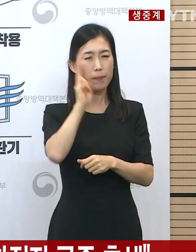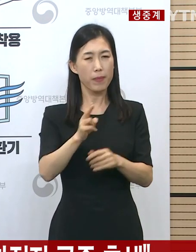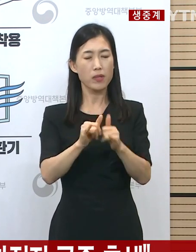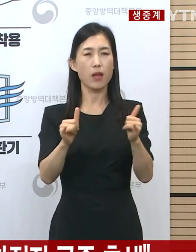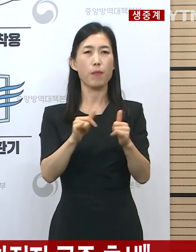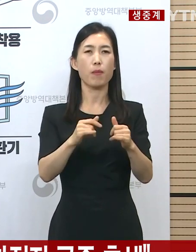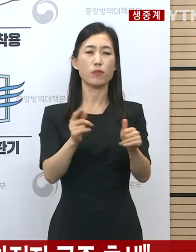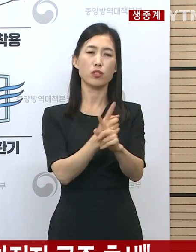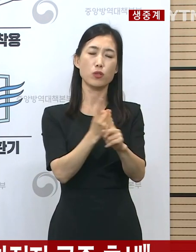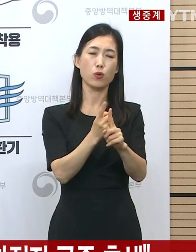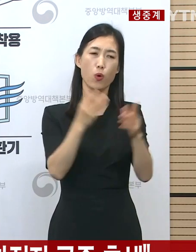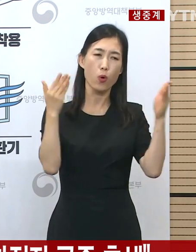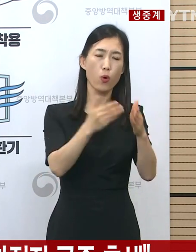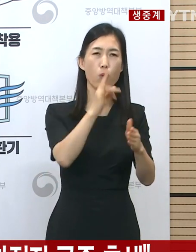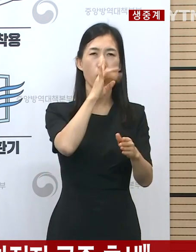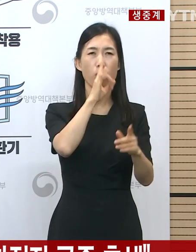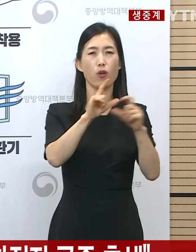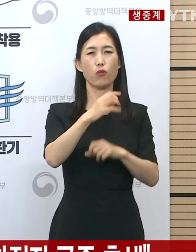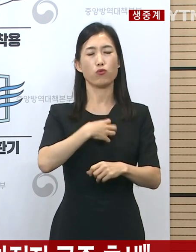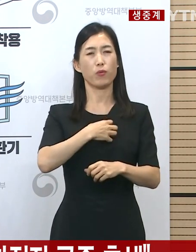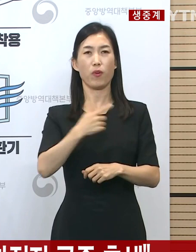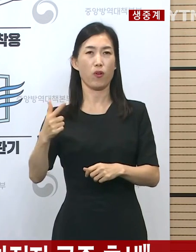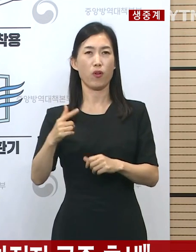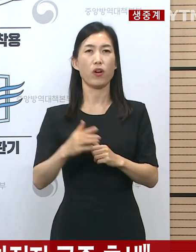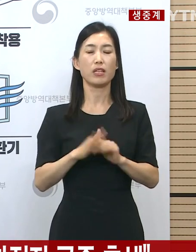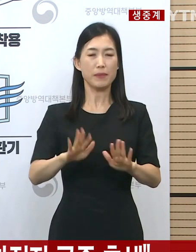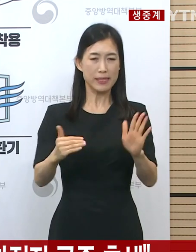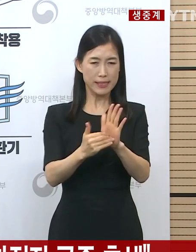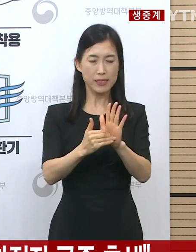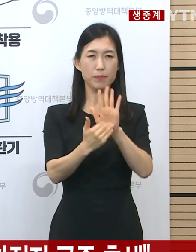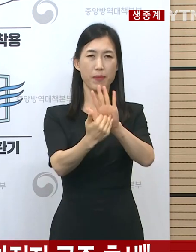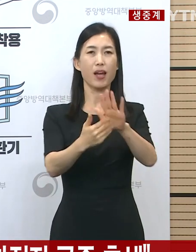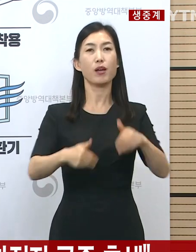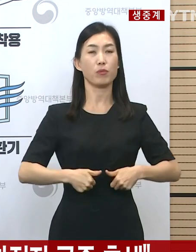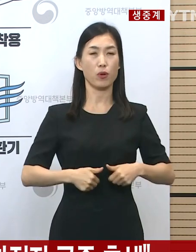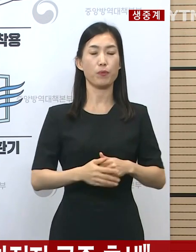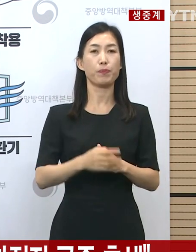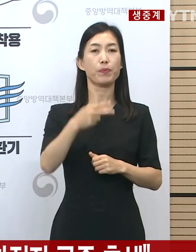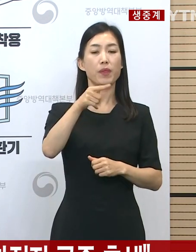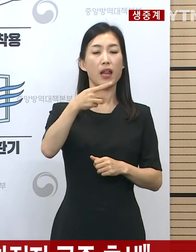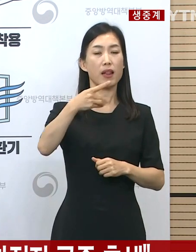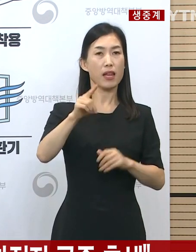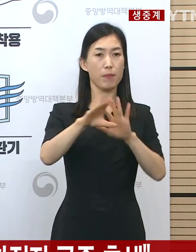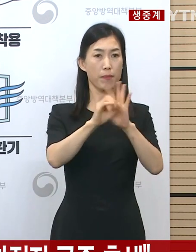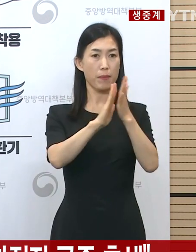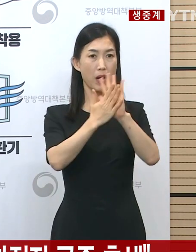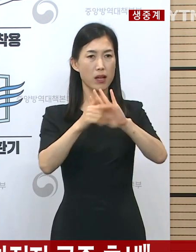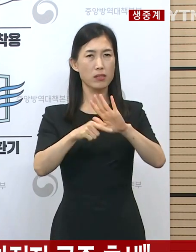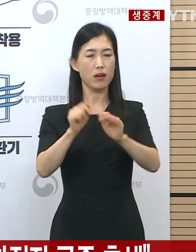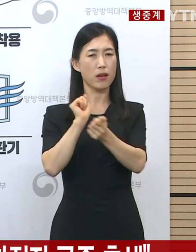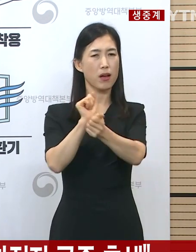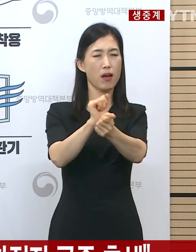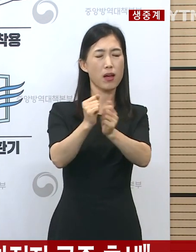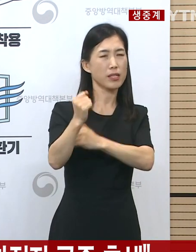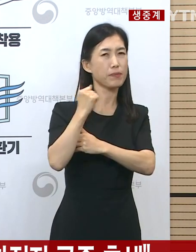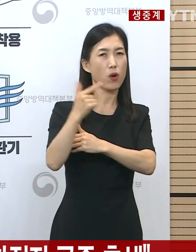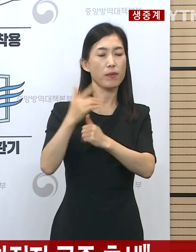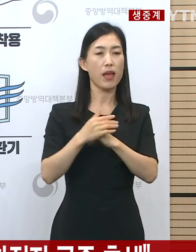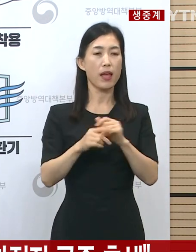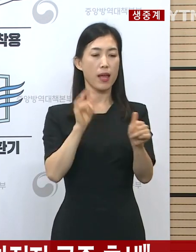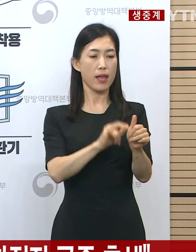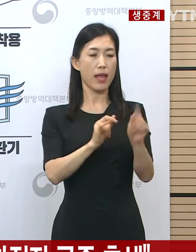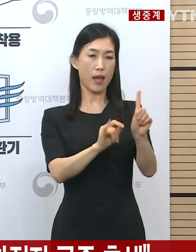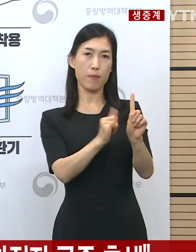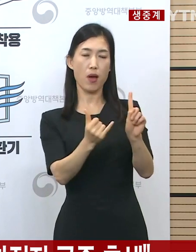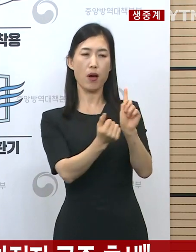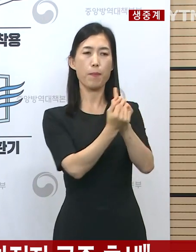것이 중요합니다. 델타 바이러스는 감염 재생산 지수가 높아 한 명이 5명 이상을 감염시킬